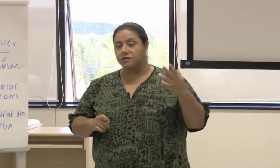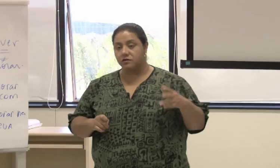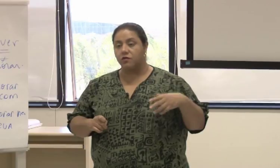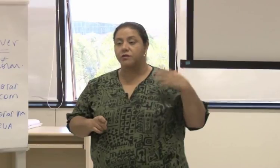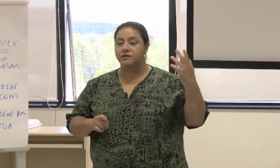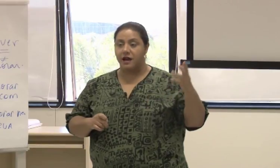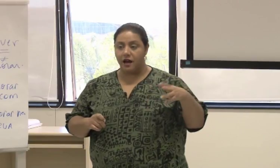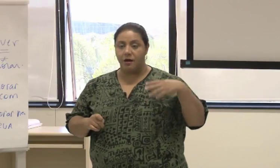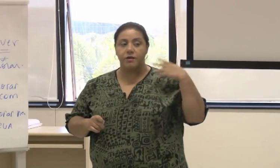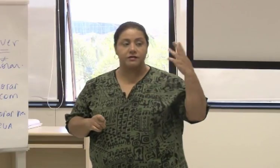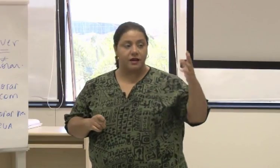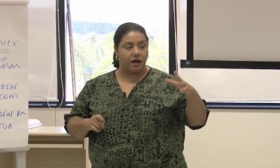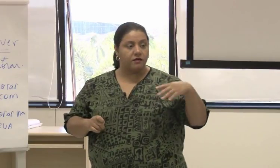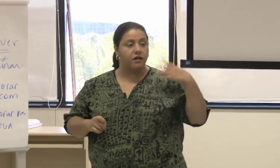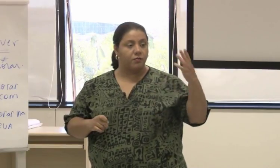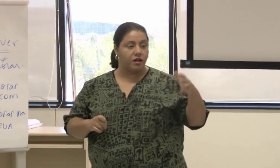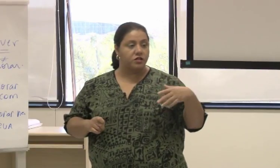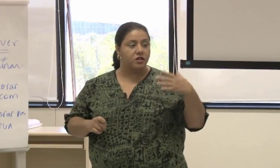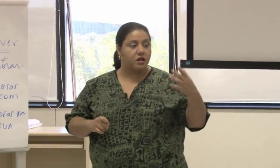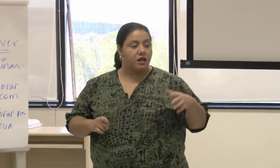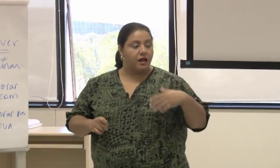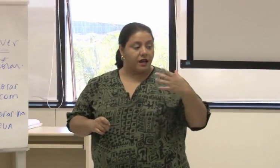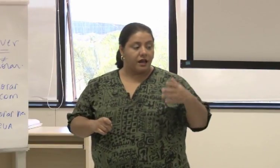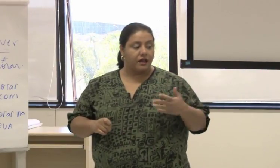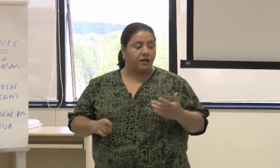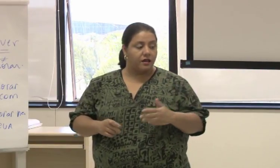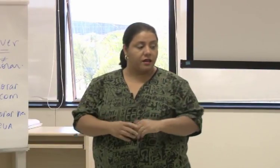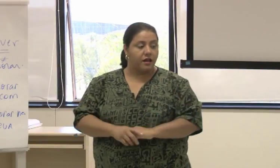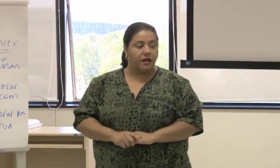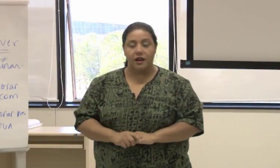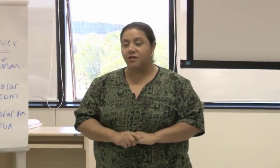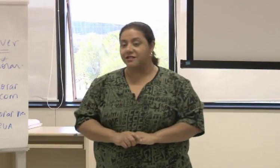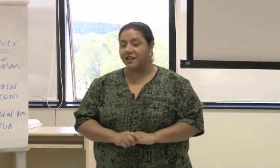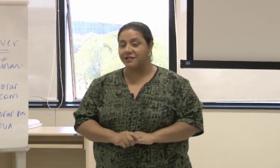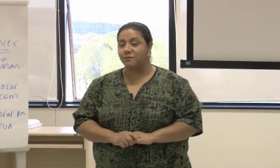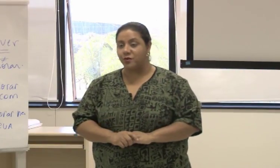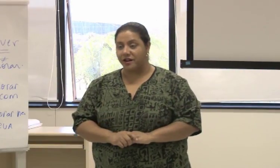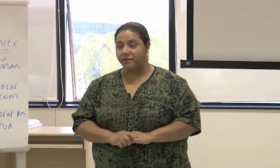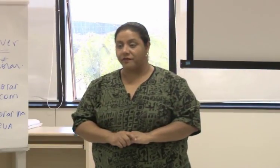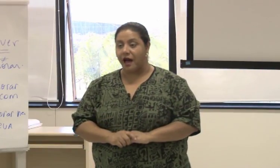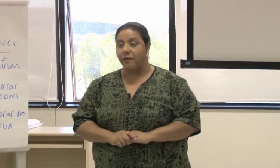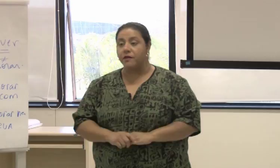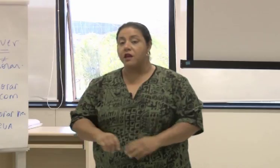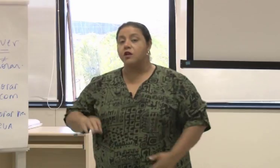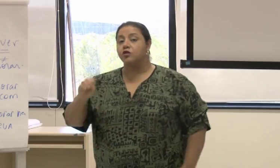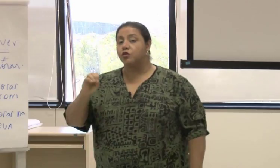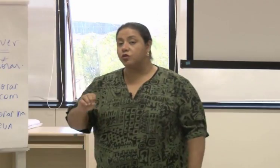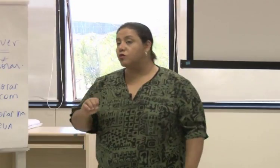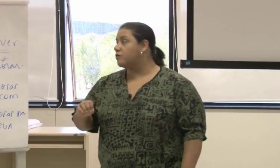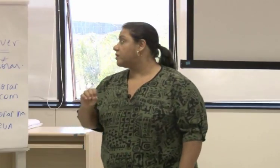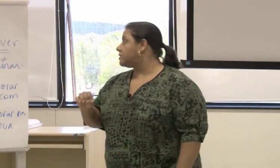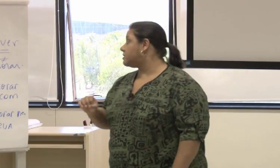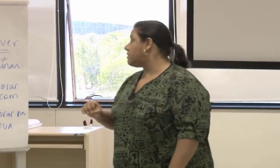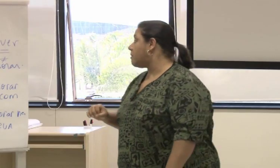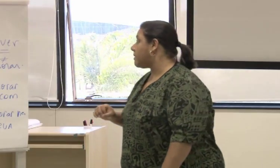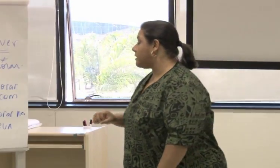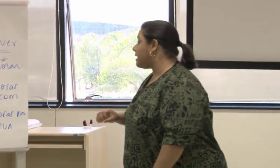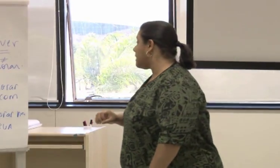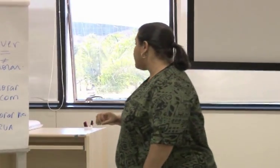vão começar a pensar, realmente, em língua de sinais pura, tá? Tudo vocês vão aprender que